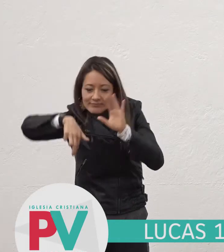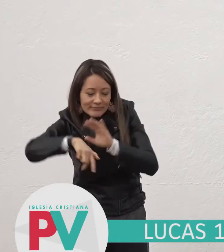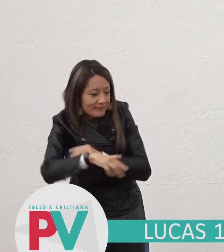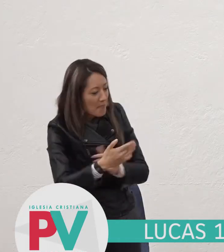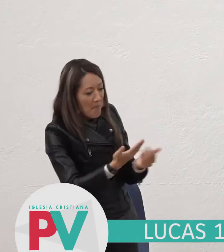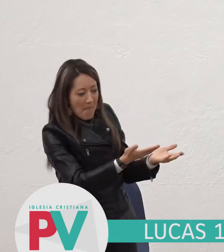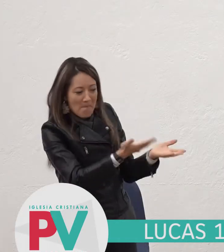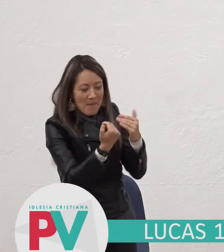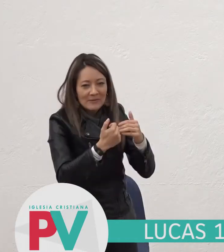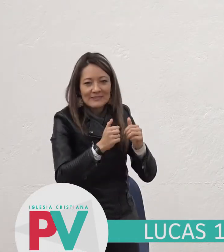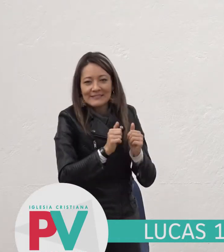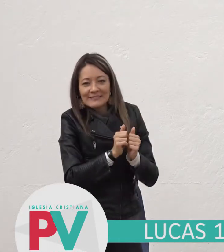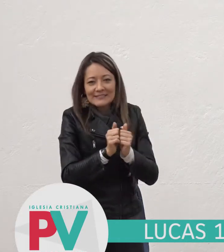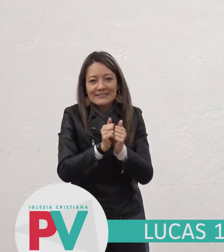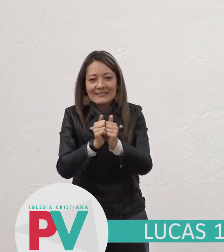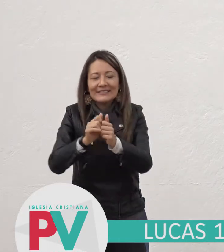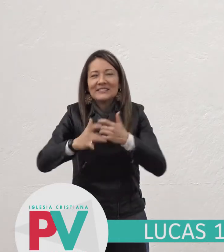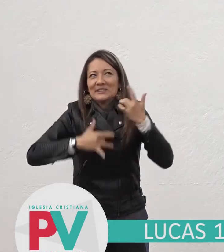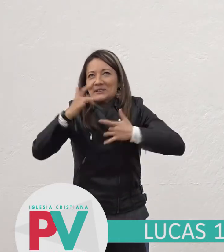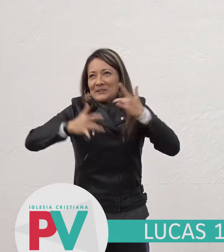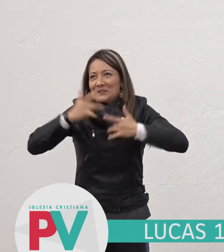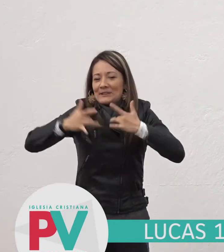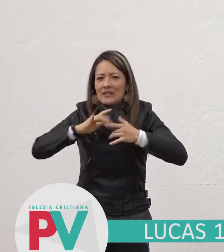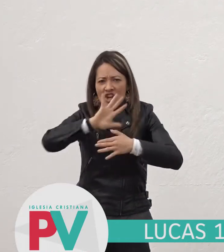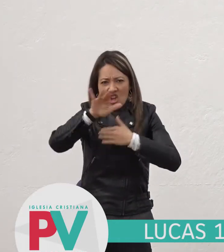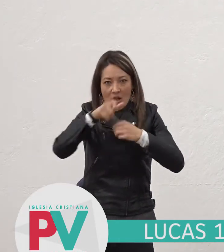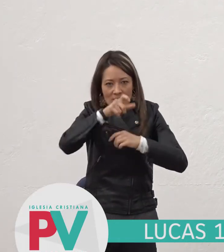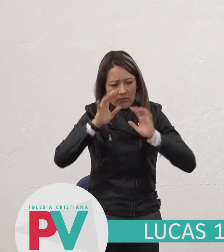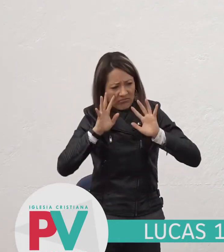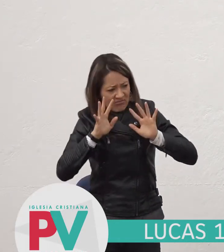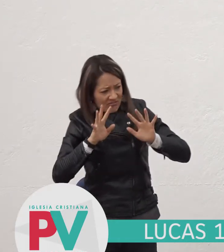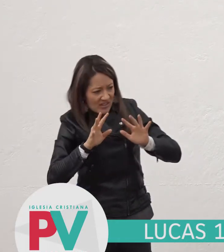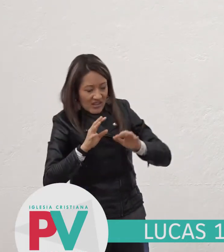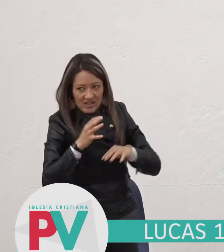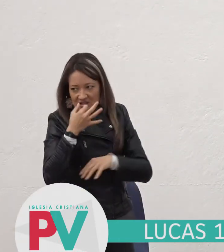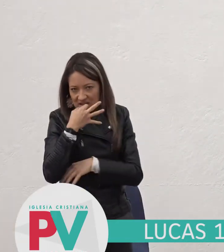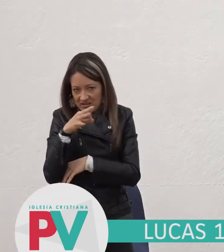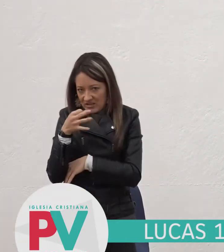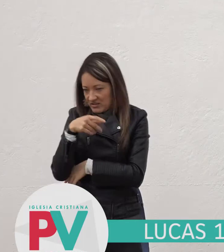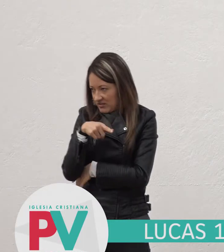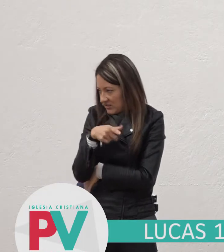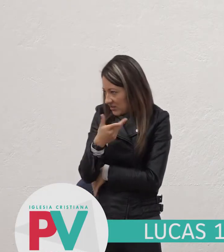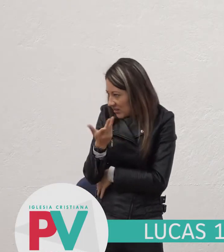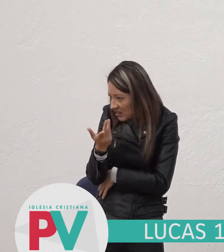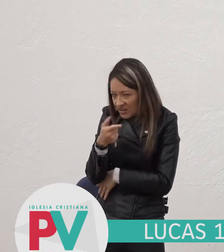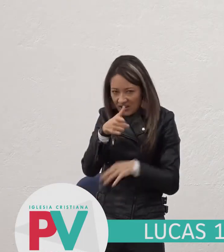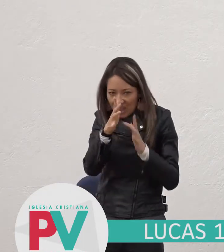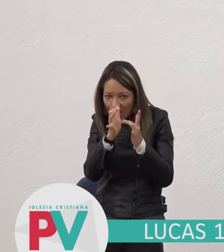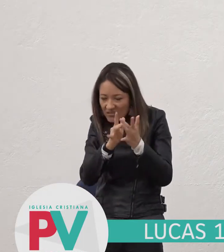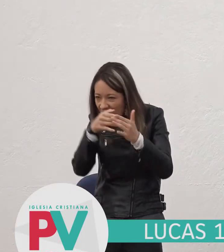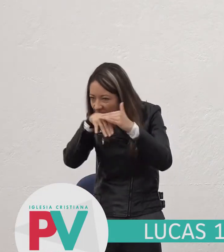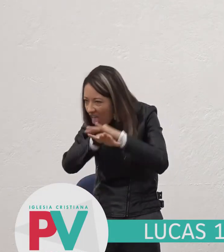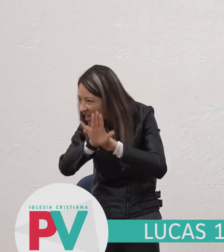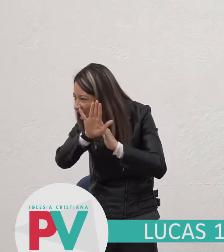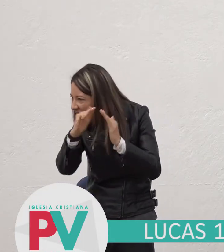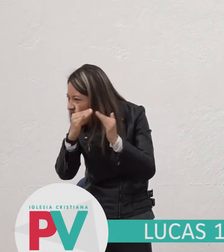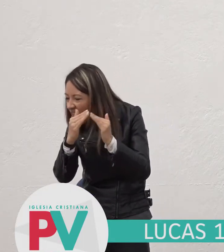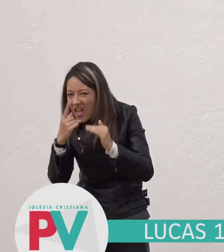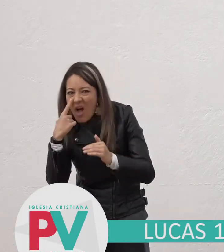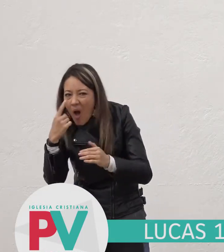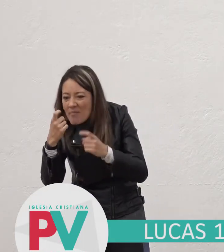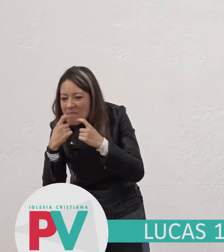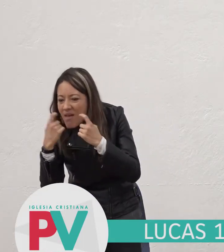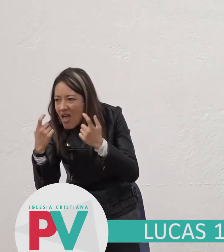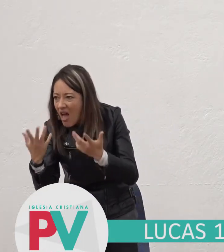recibió gozoso. Al ver esto, todos murmuraban diciendo que había entrado a posar con un hombre